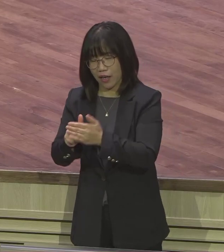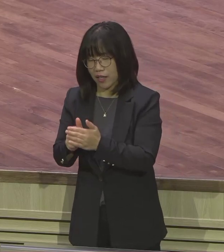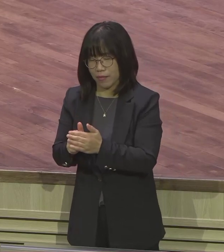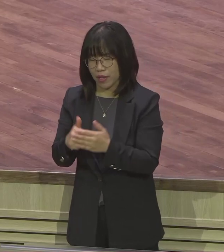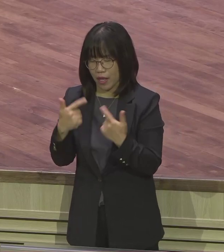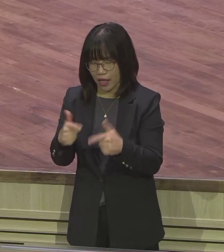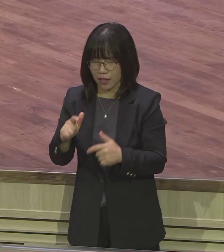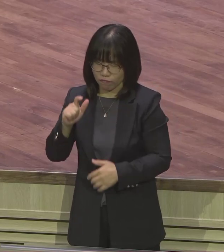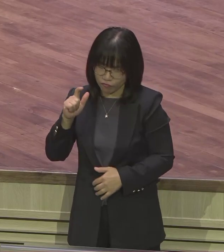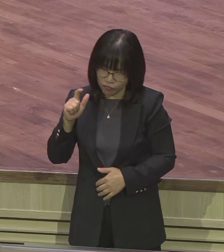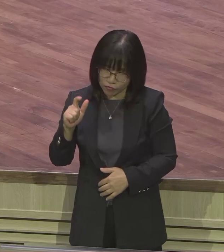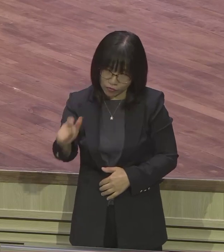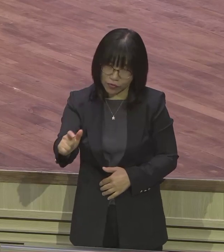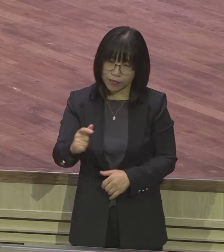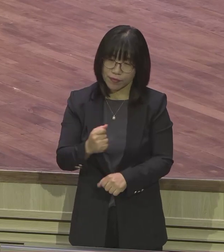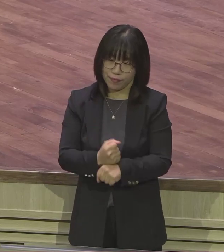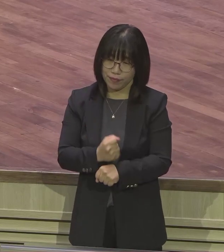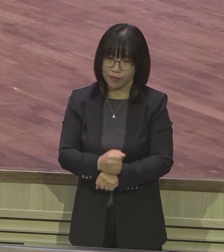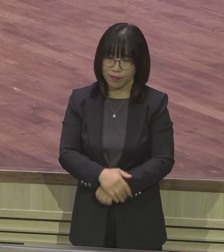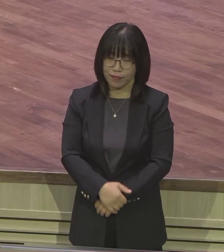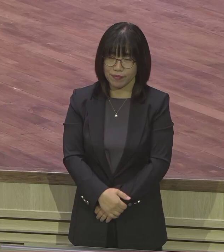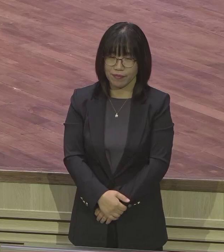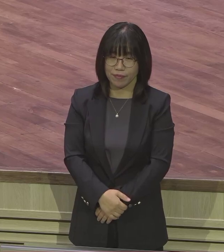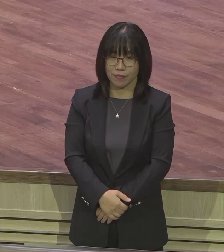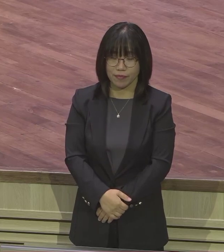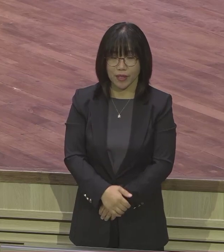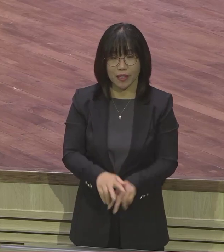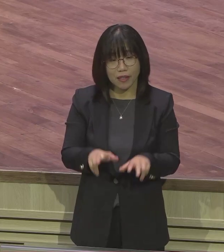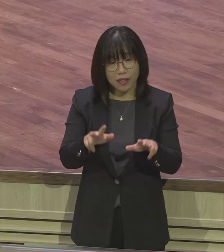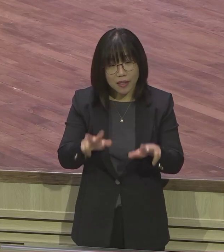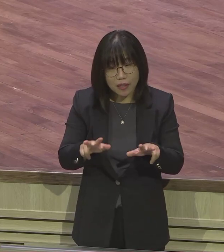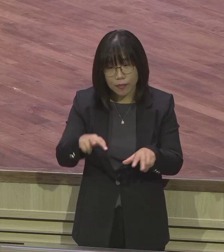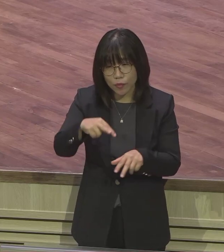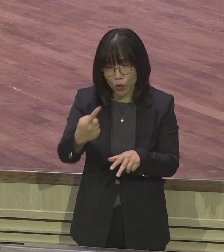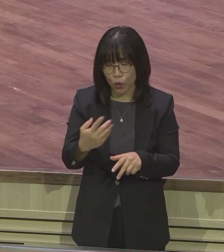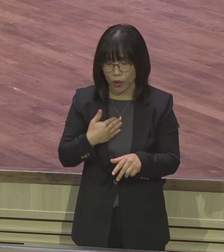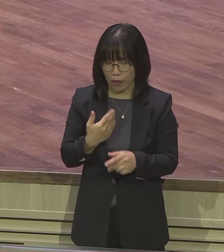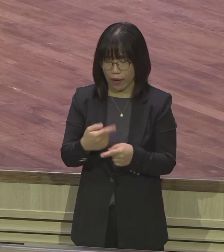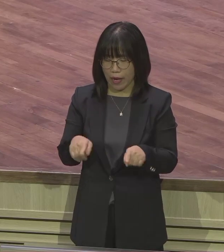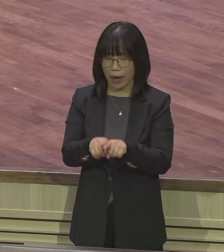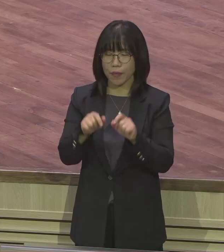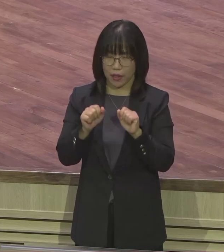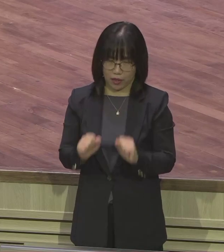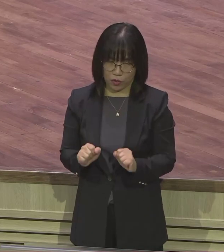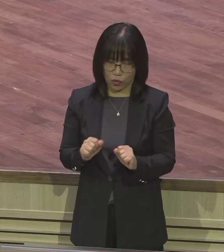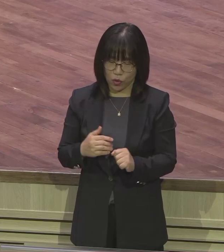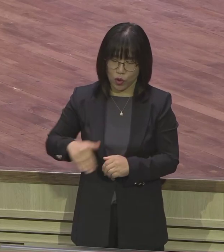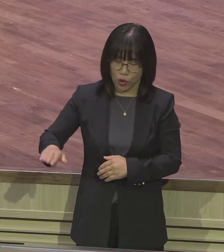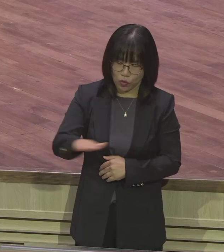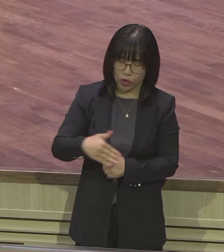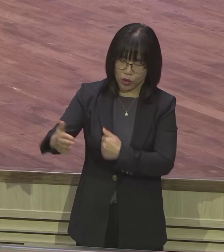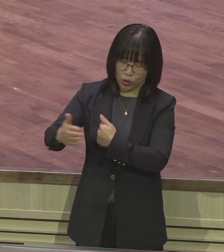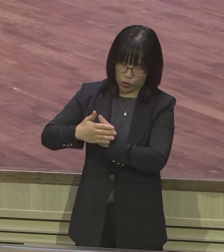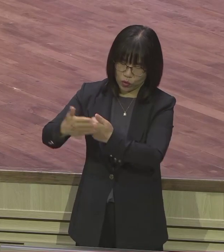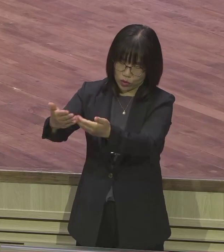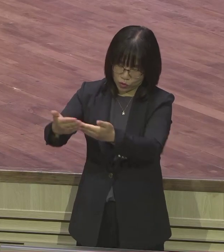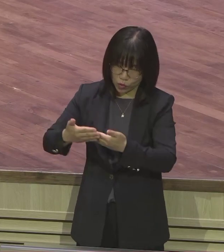심지어가 견고하신 분이에요. 지금 또 저와 여러분과 함께 하시고 친히 역사하시고 계심을